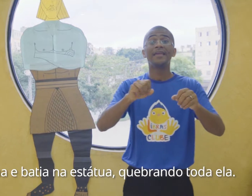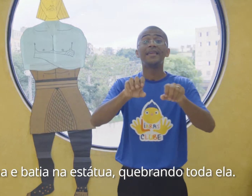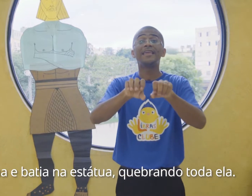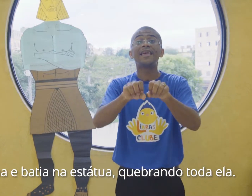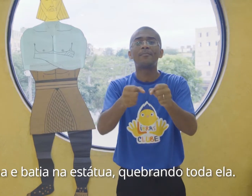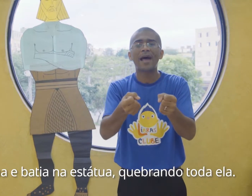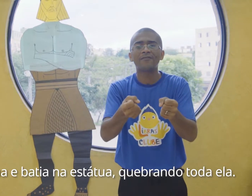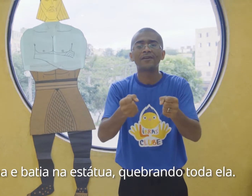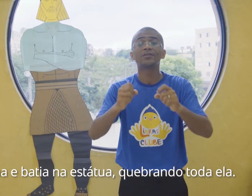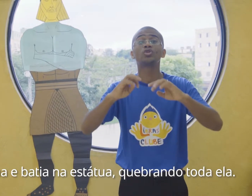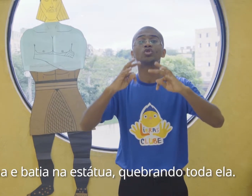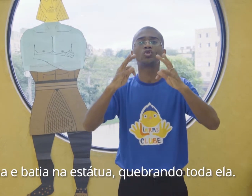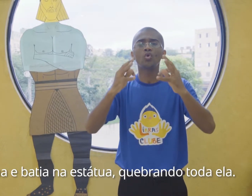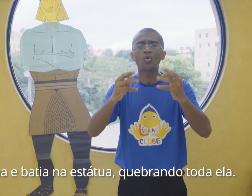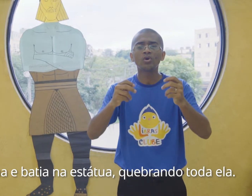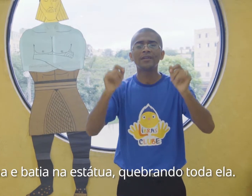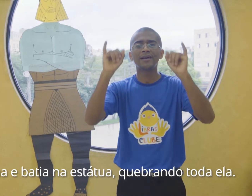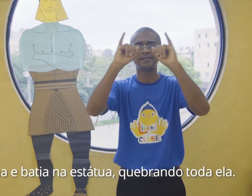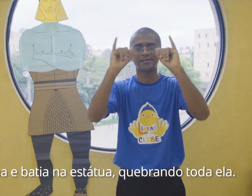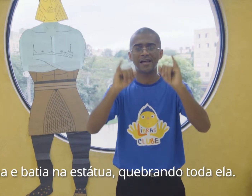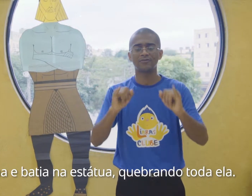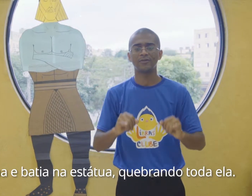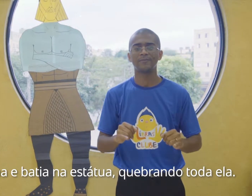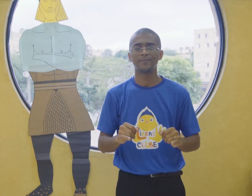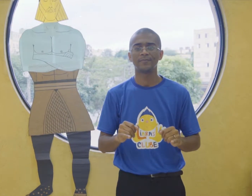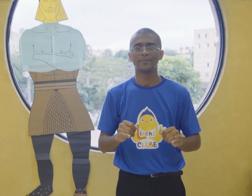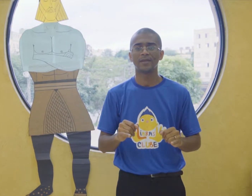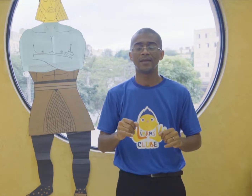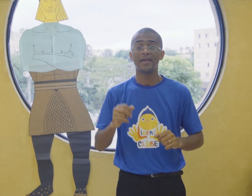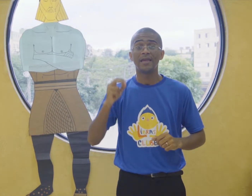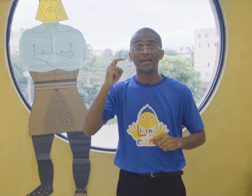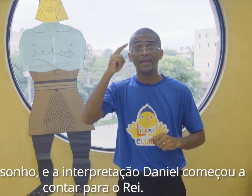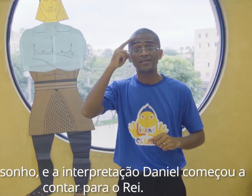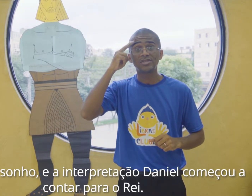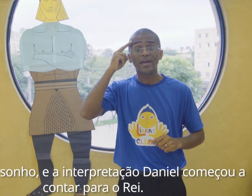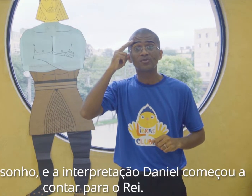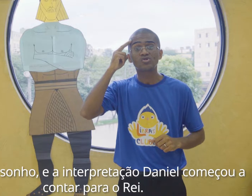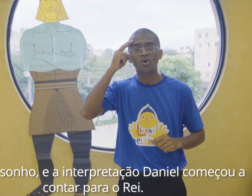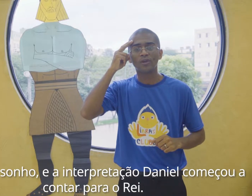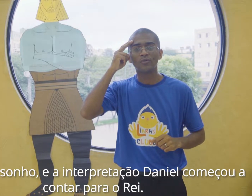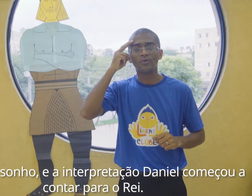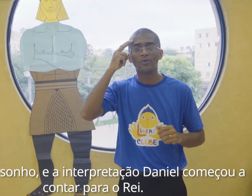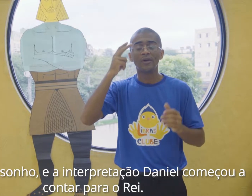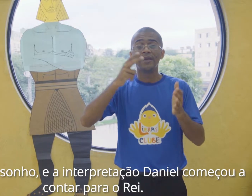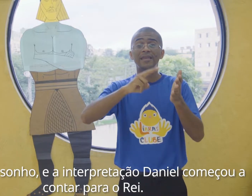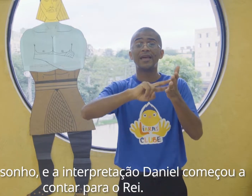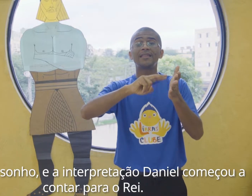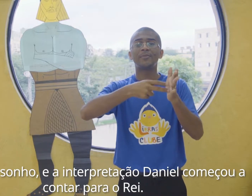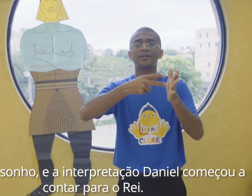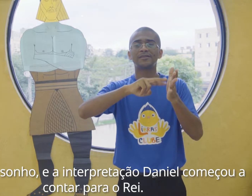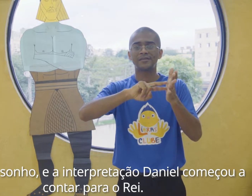e quebrava toda a estátua. Este era o sonho. E a